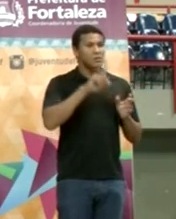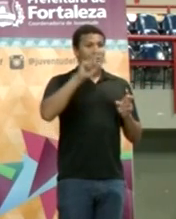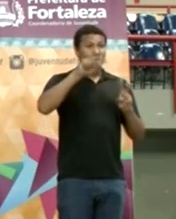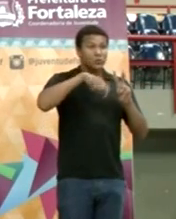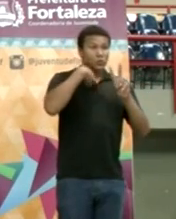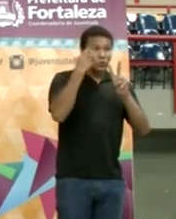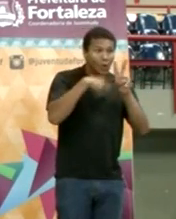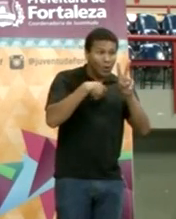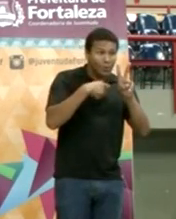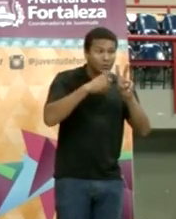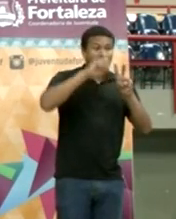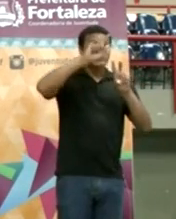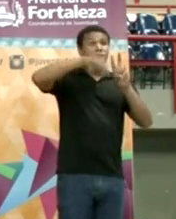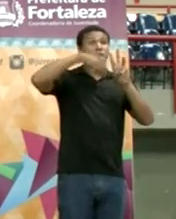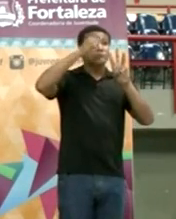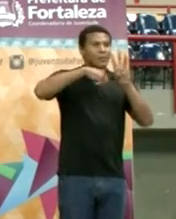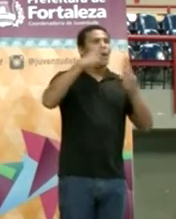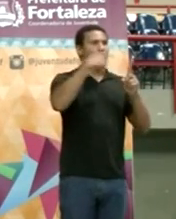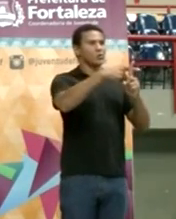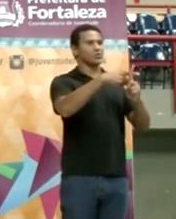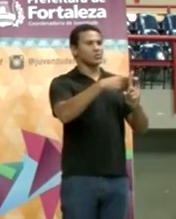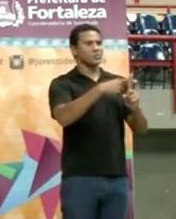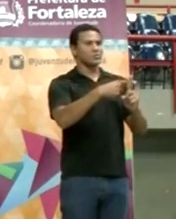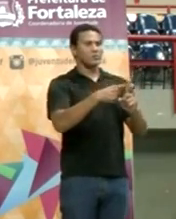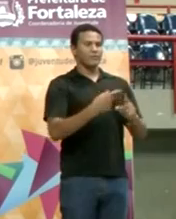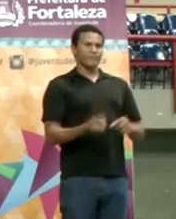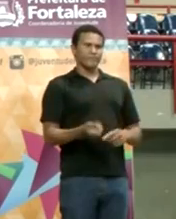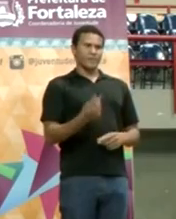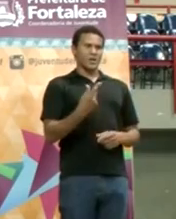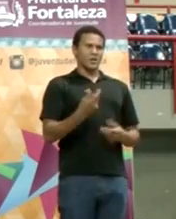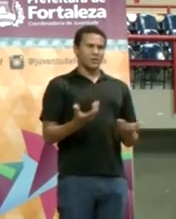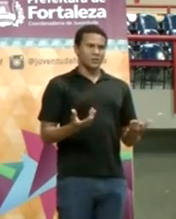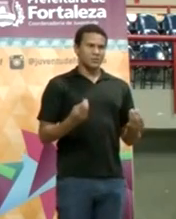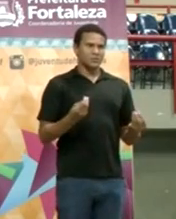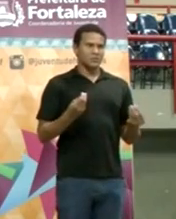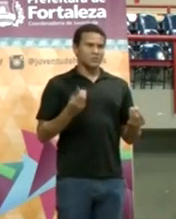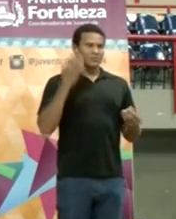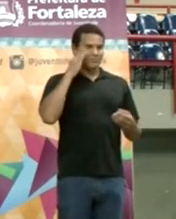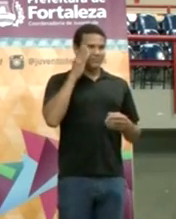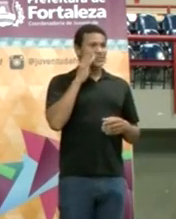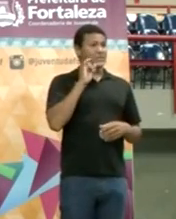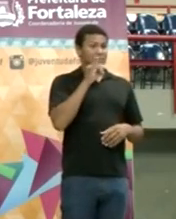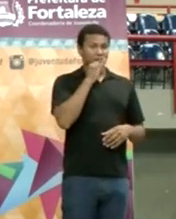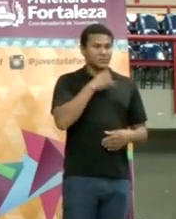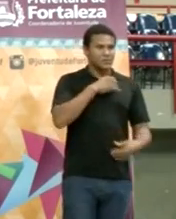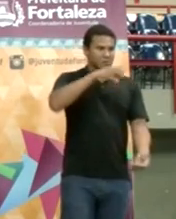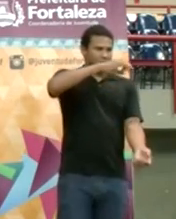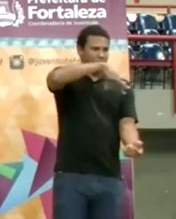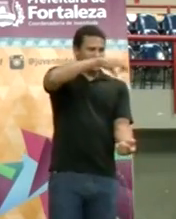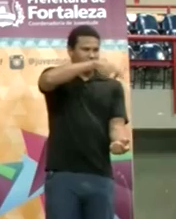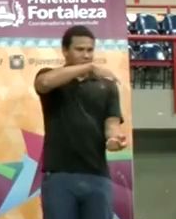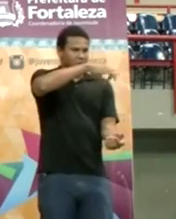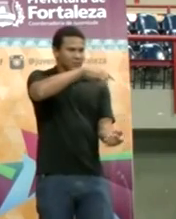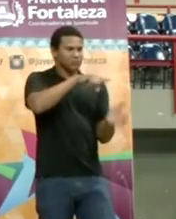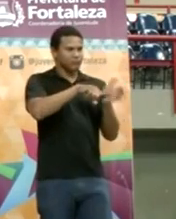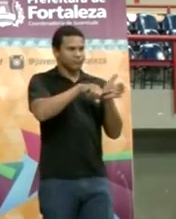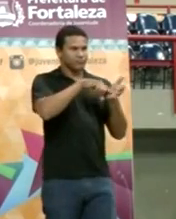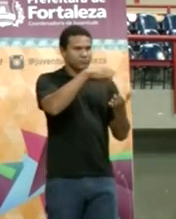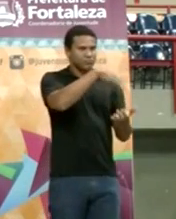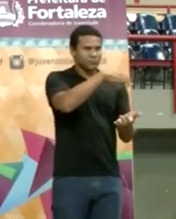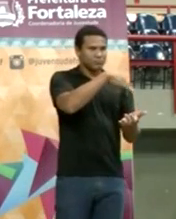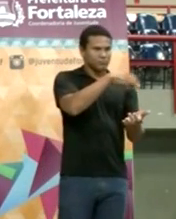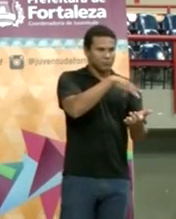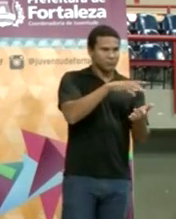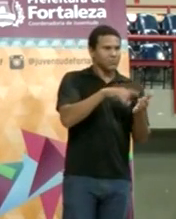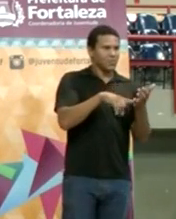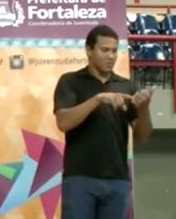que é. Quando você faz um exame sorológico, você tenta verificar no soro sanguíneo se há